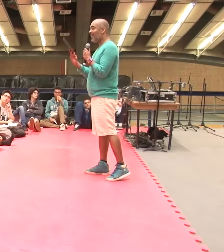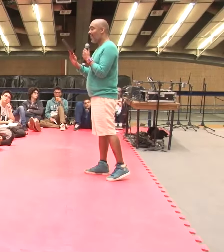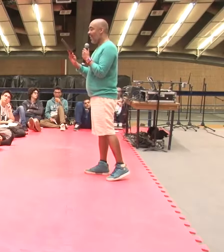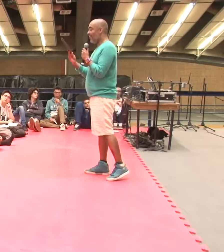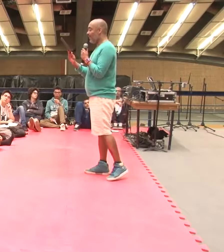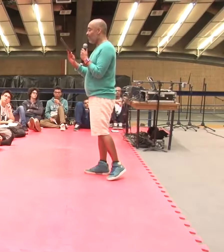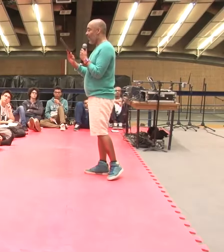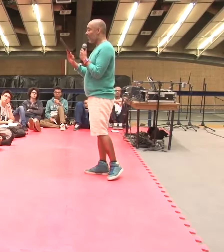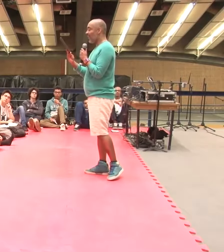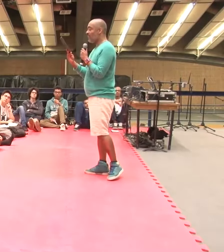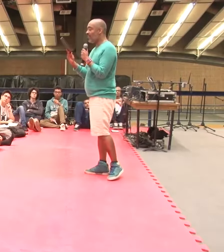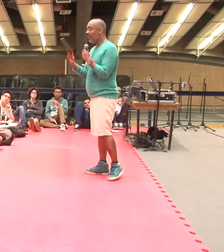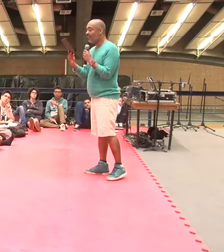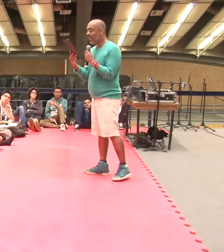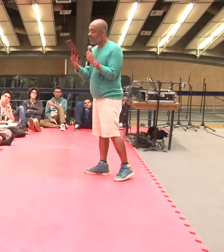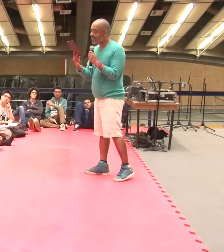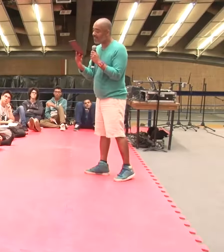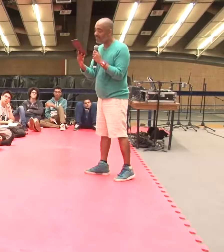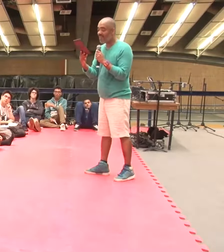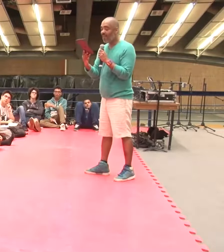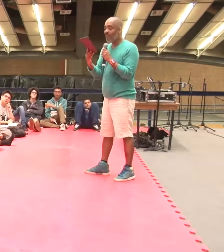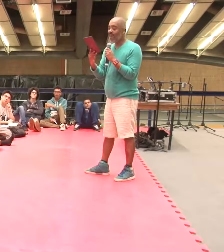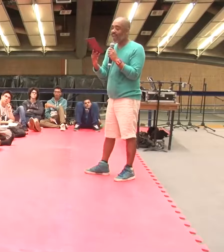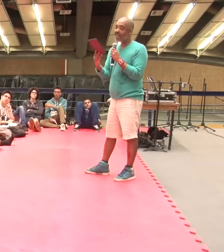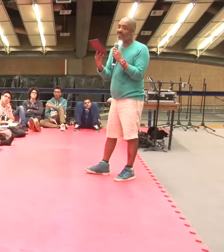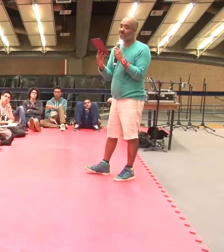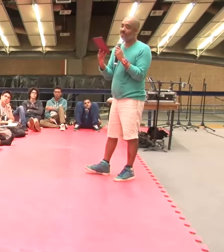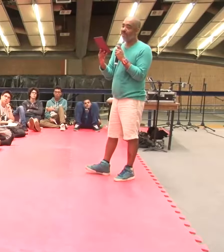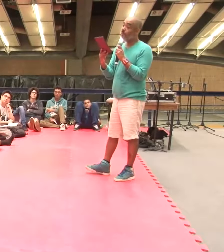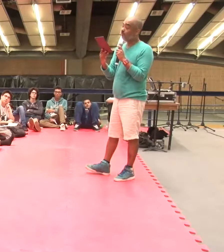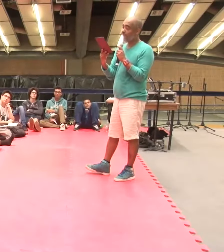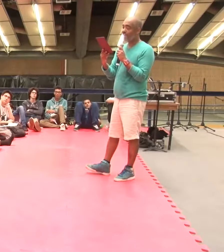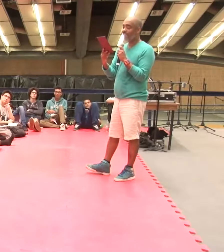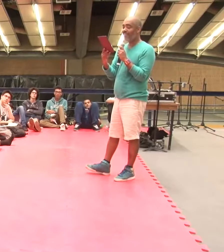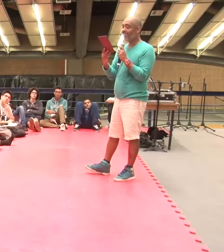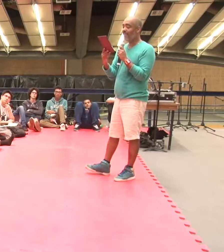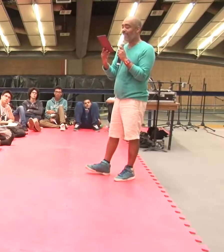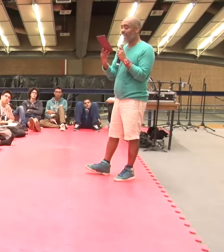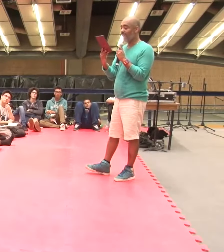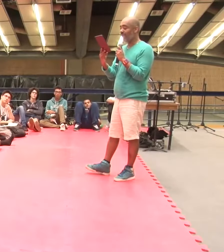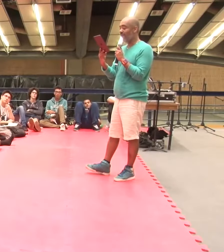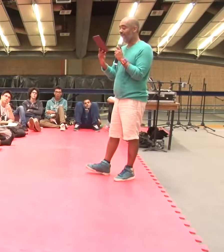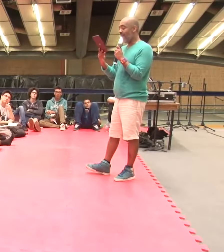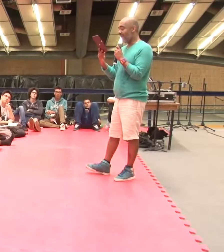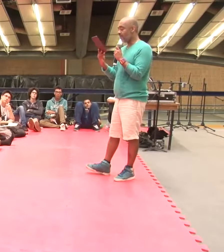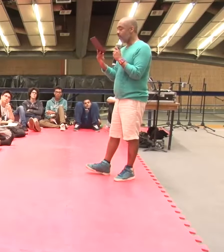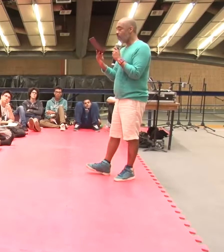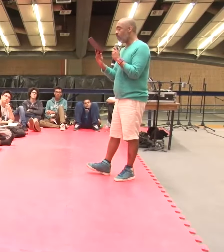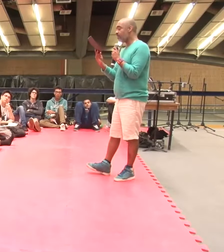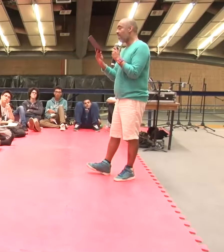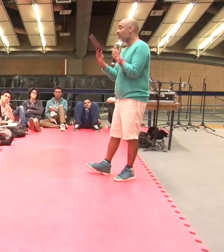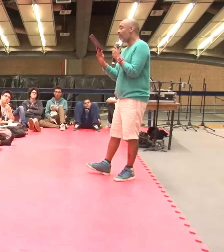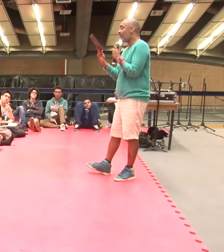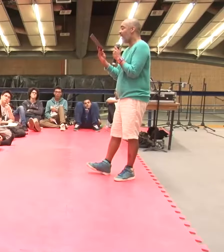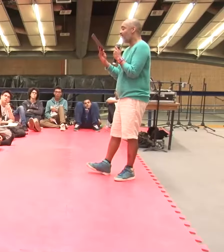deitada entre pétalas gigantescas e o regaço de uma rosa interminável em que seu